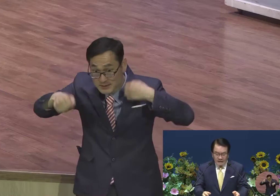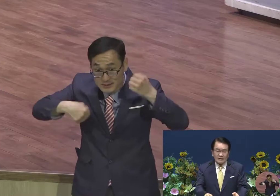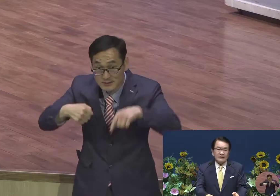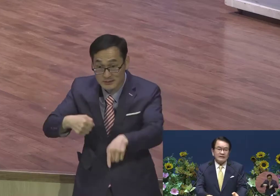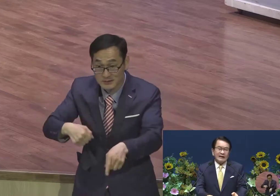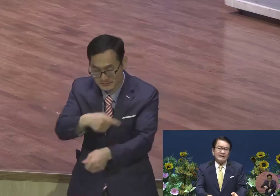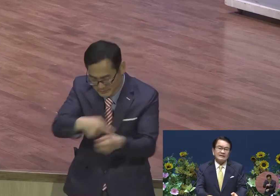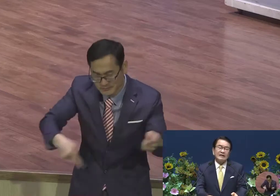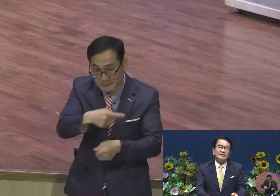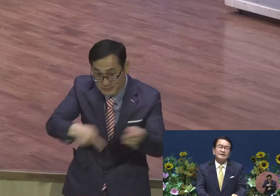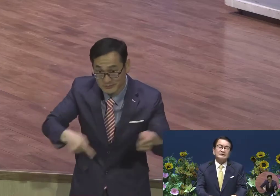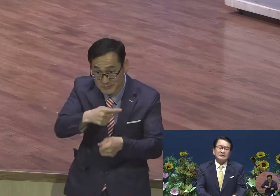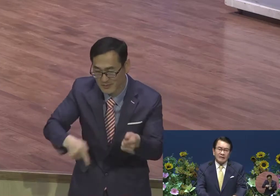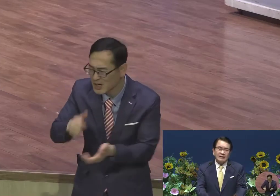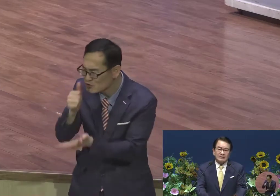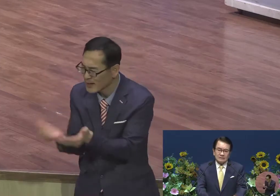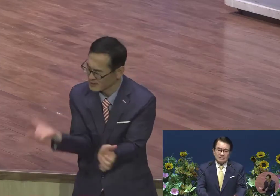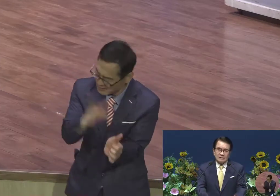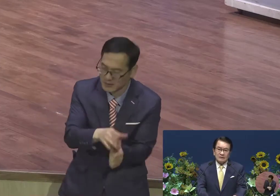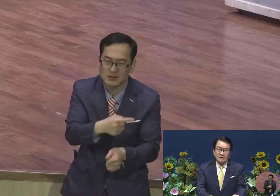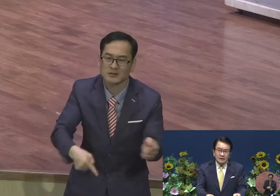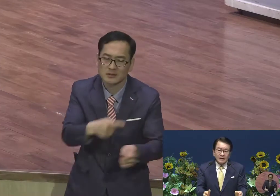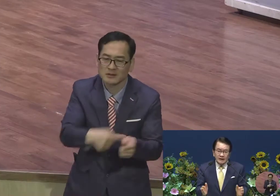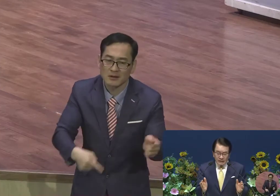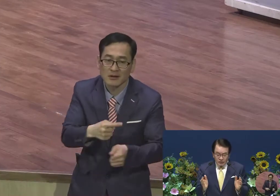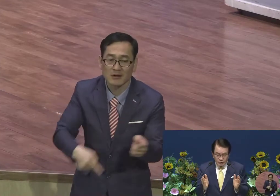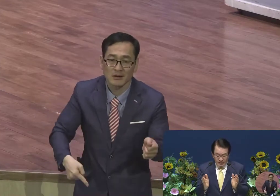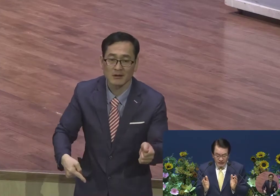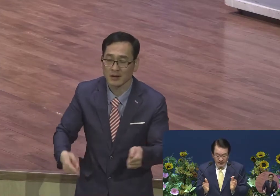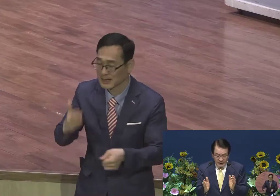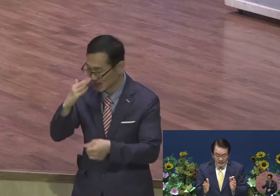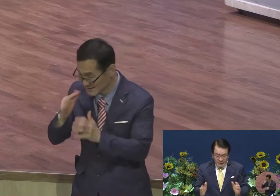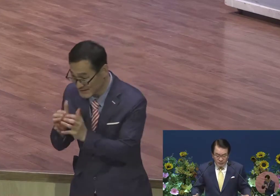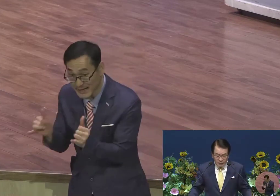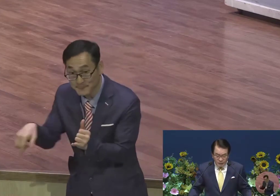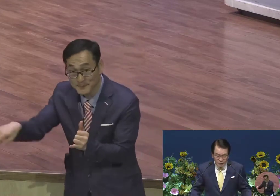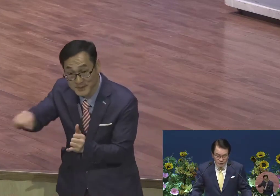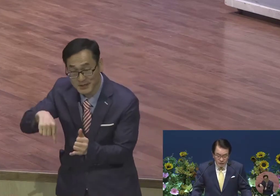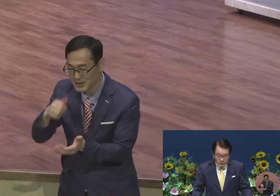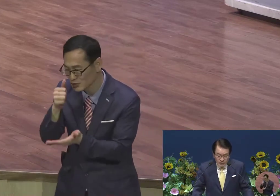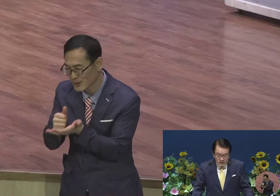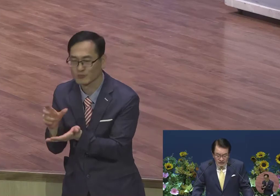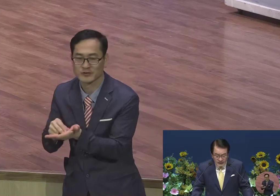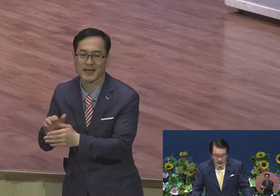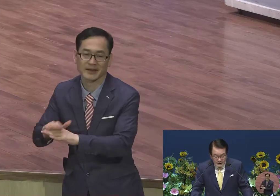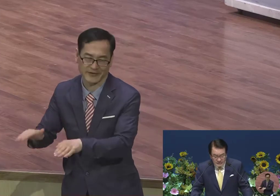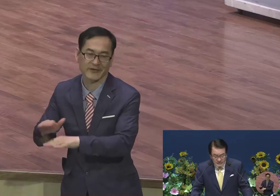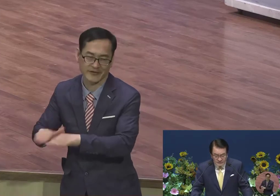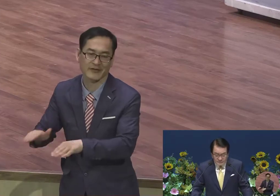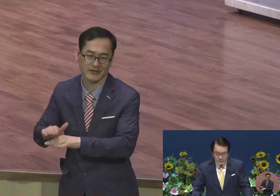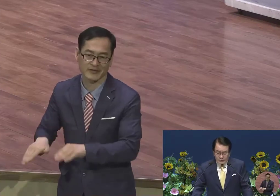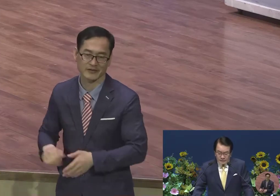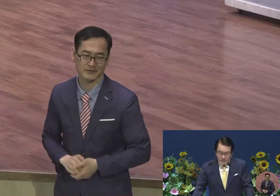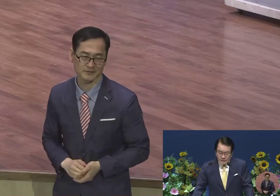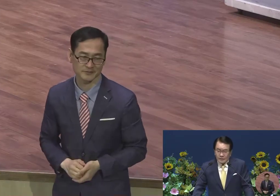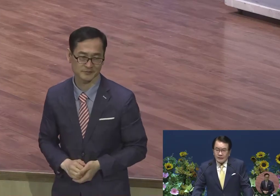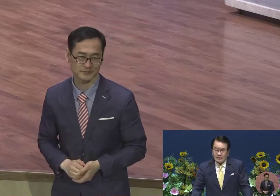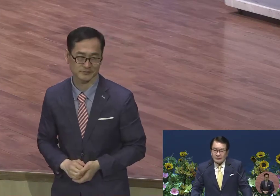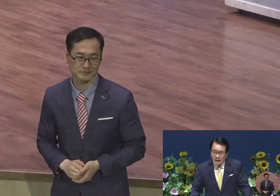이 이스라엘 백성들만 그렇게 죄를 해결 받고 구원을 얻도록 그렇게 했어요